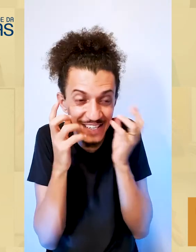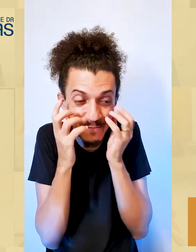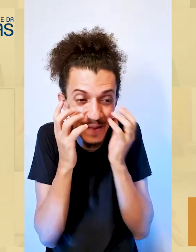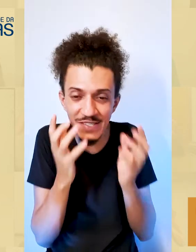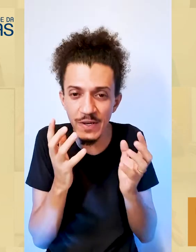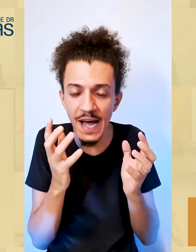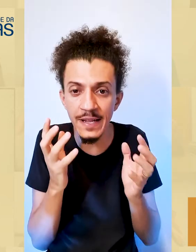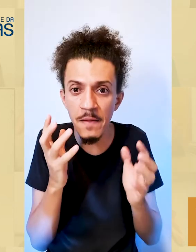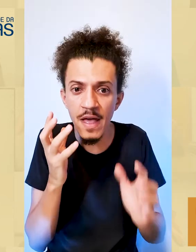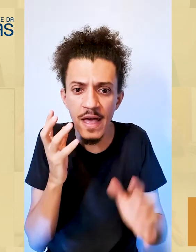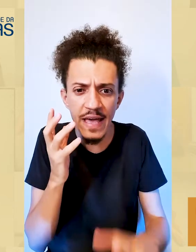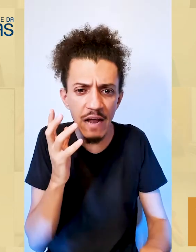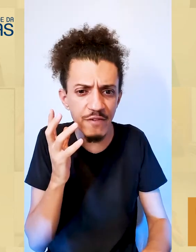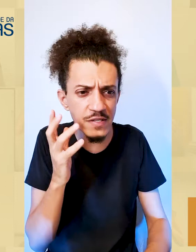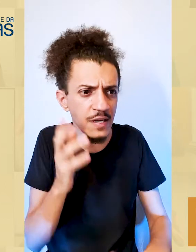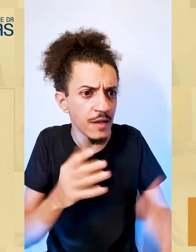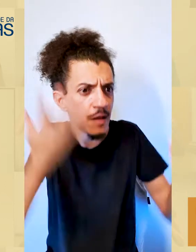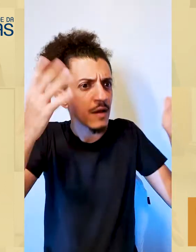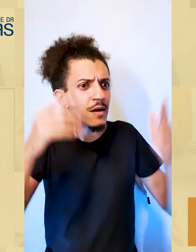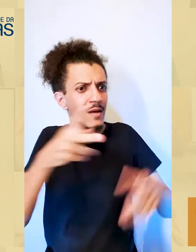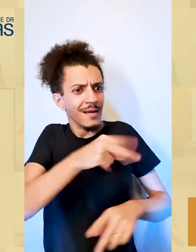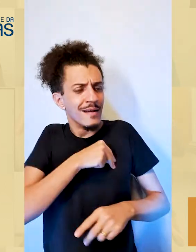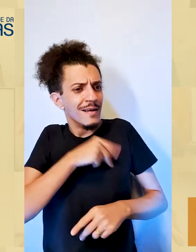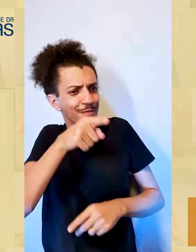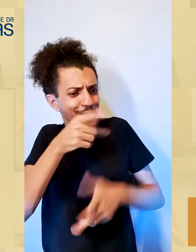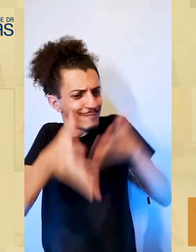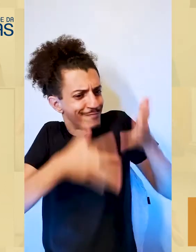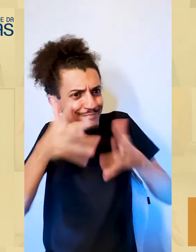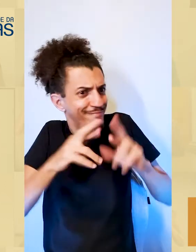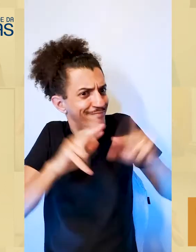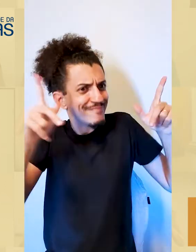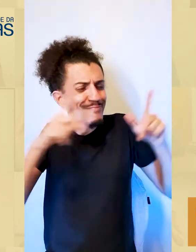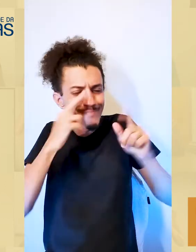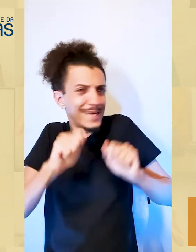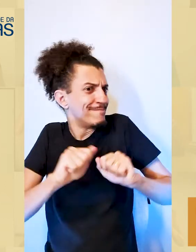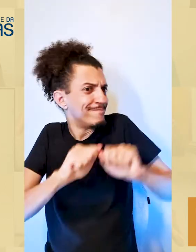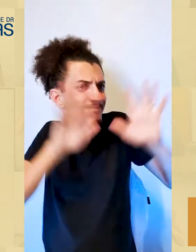olhos, assim, impressionada, e ela falou assim,